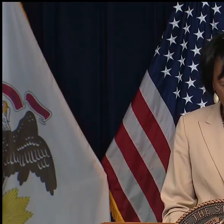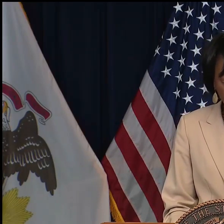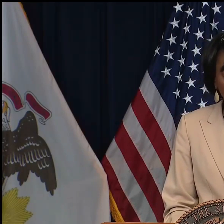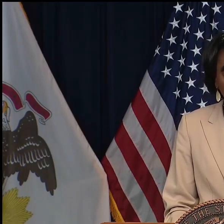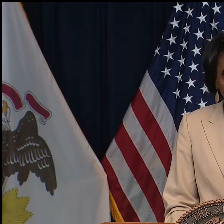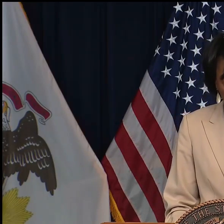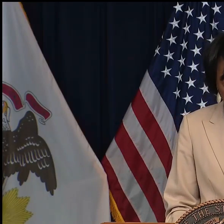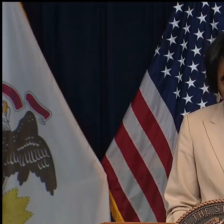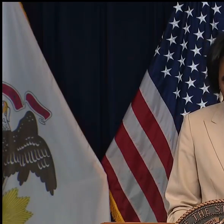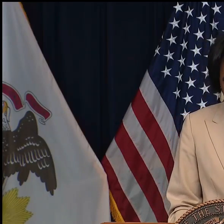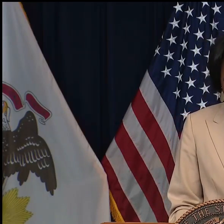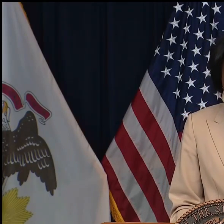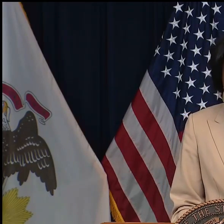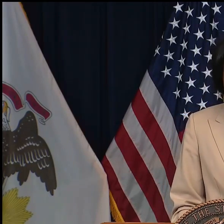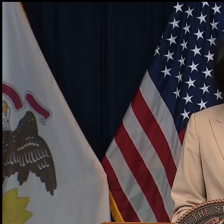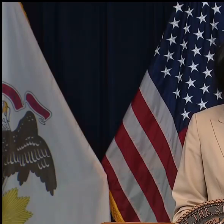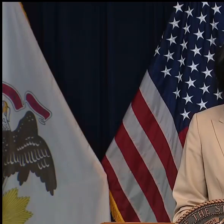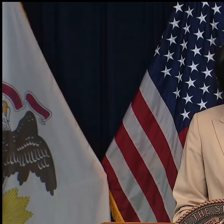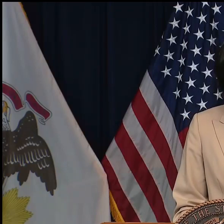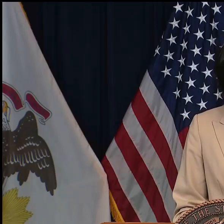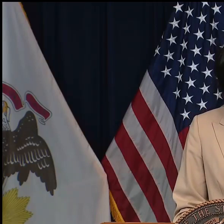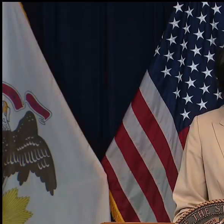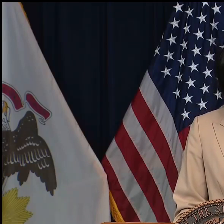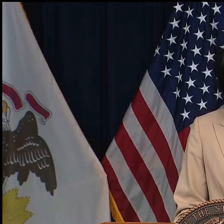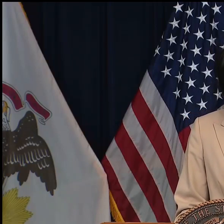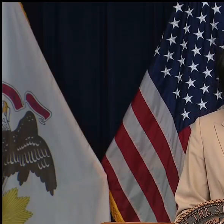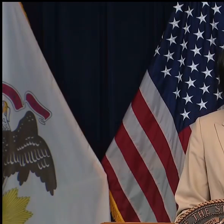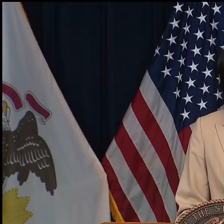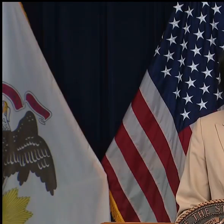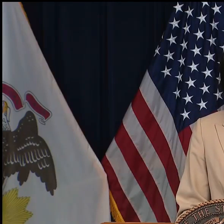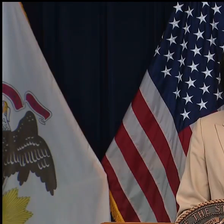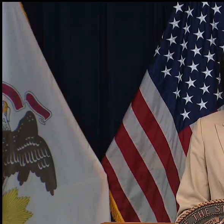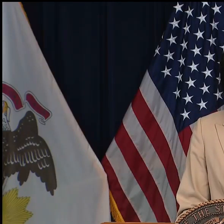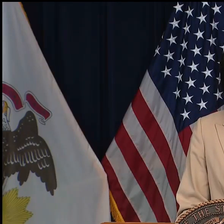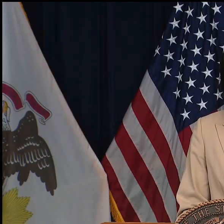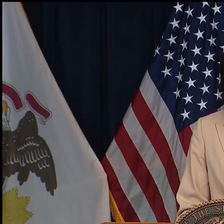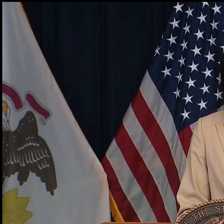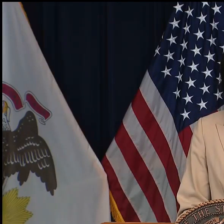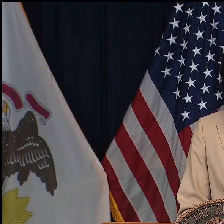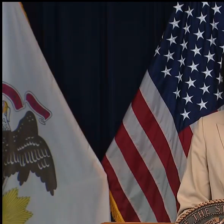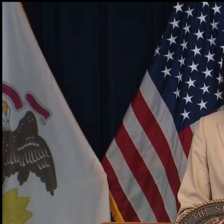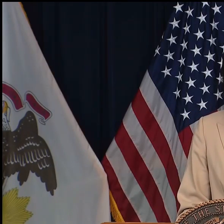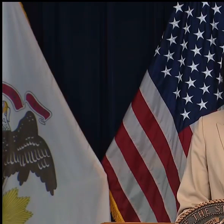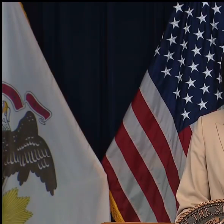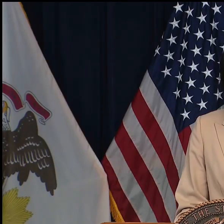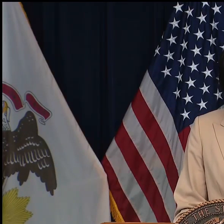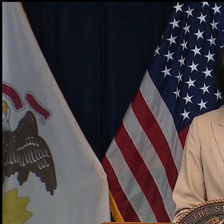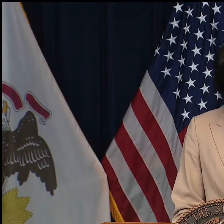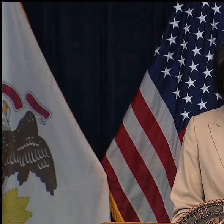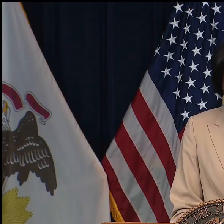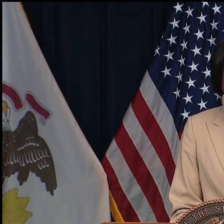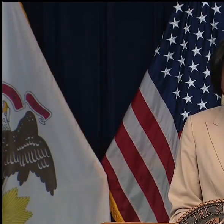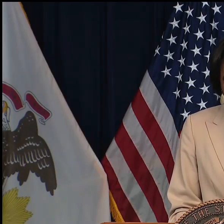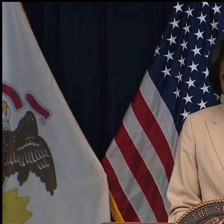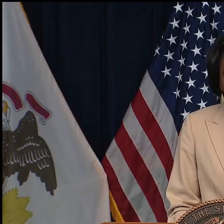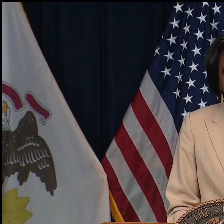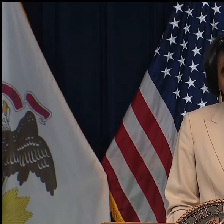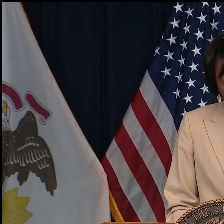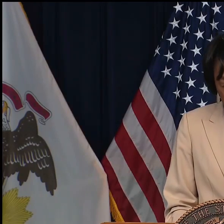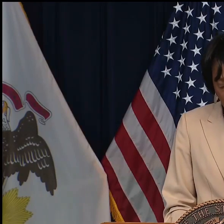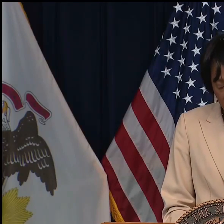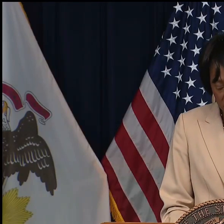que avanzamos con Restore Illinois, queremos dar información que sea significativa. La información sobre la gente